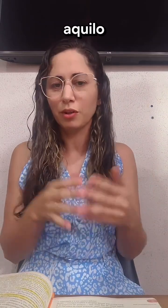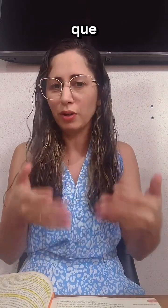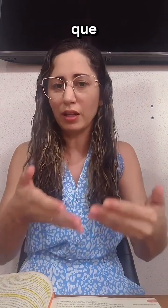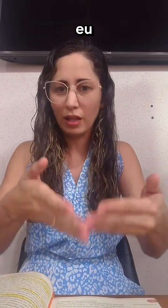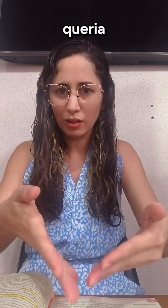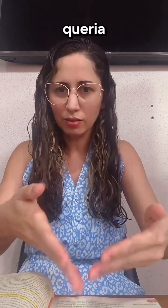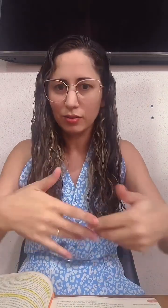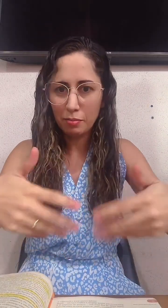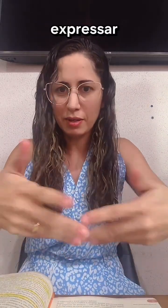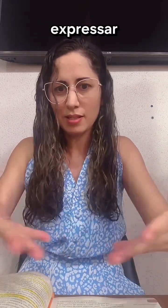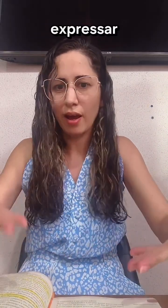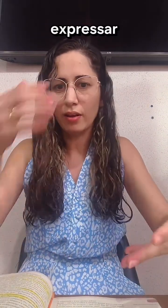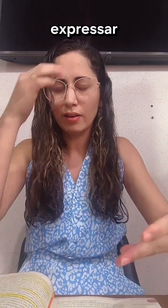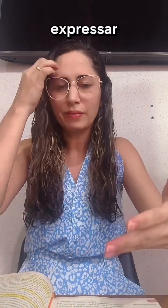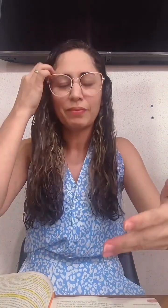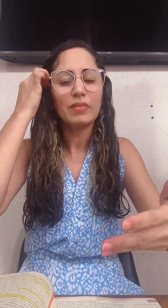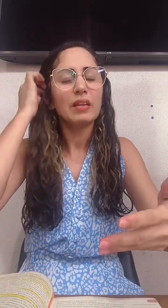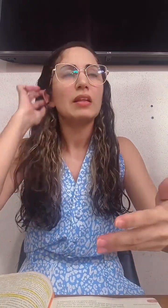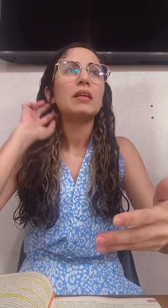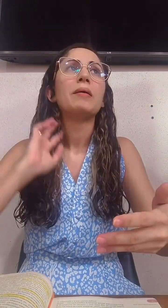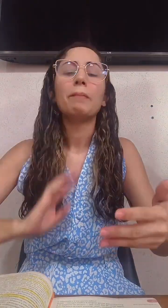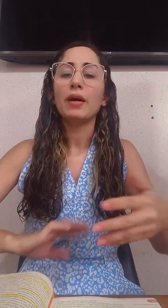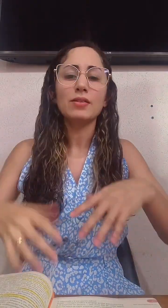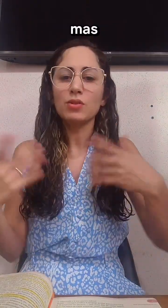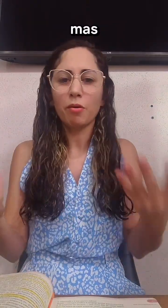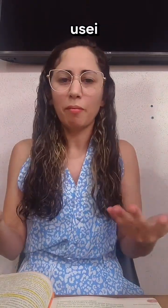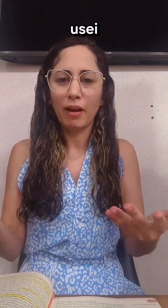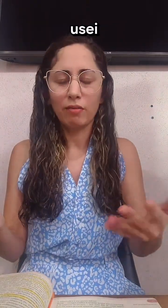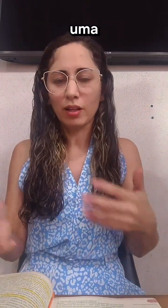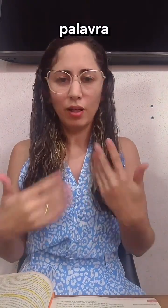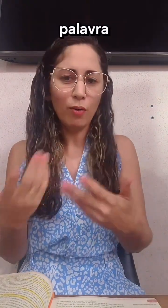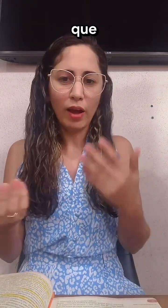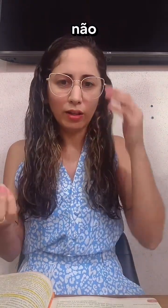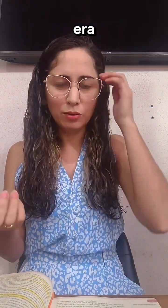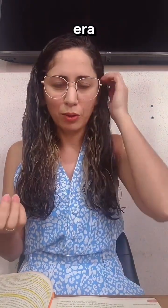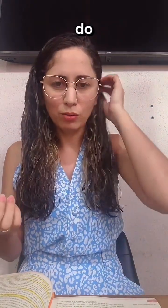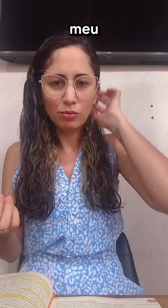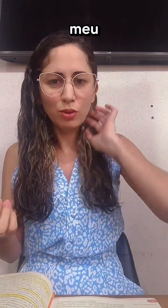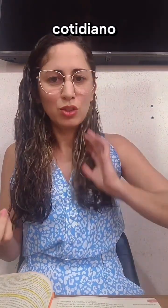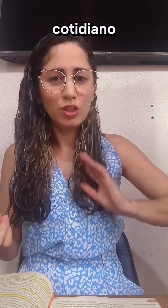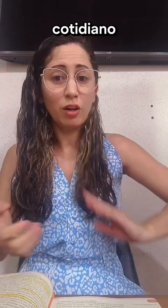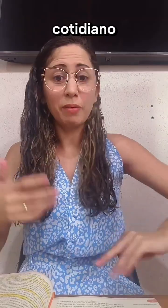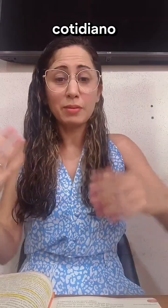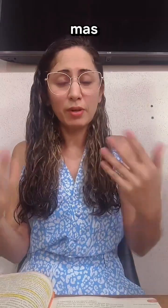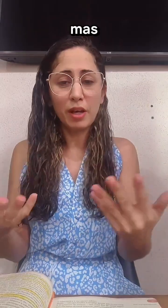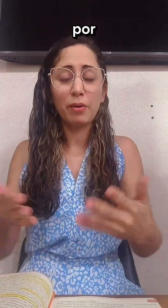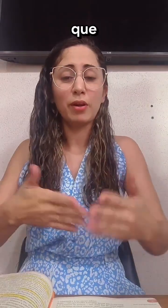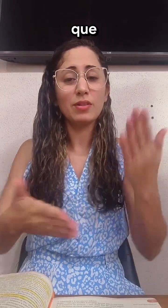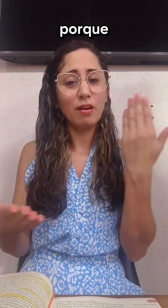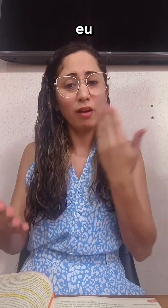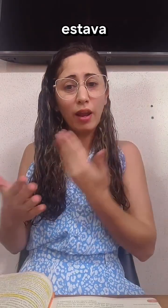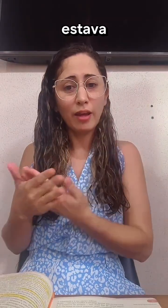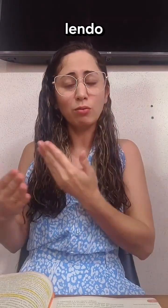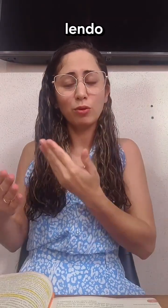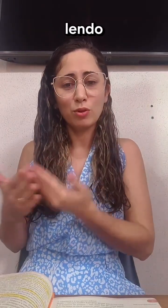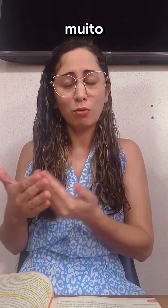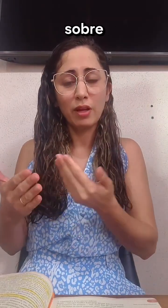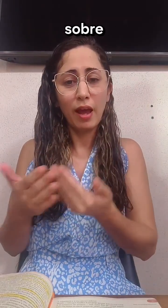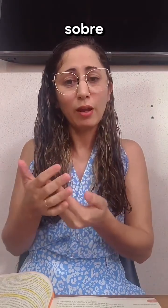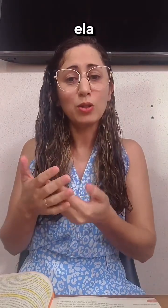eu queria expressar. Mas usei uma palavra que não era do meu cotidiano. Mas por quê? Porque eu estava lendo muito sobre ela e eu